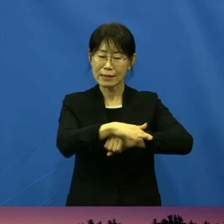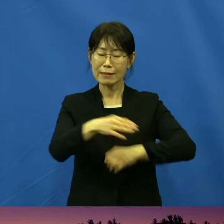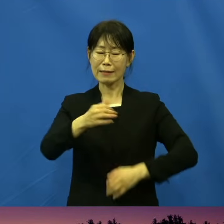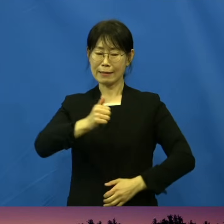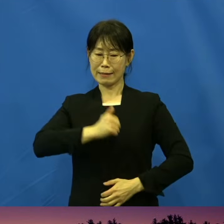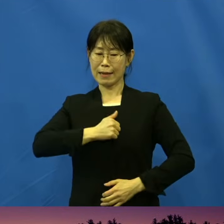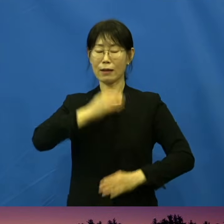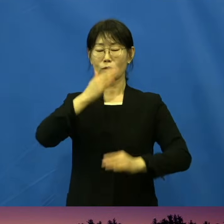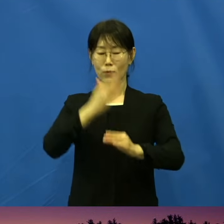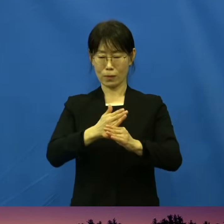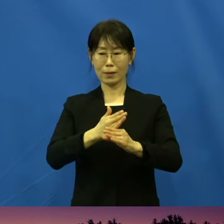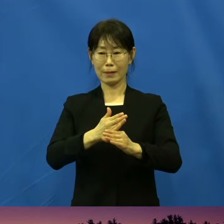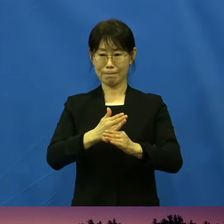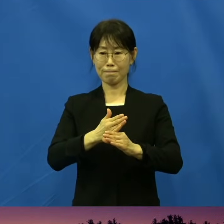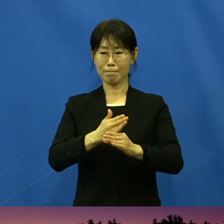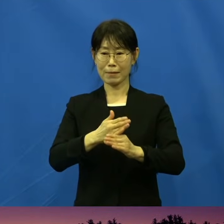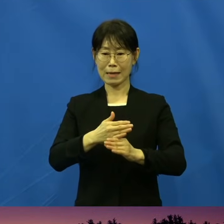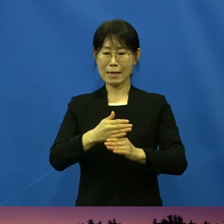맞춰요.